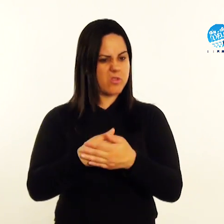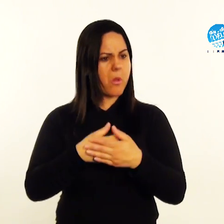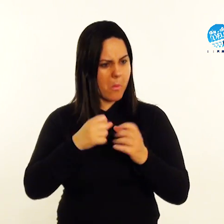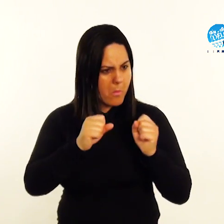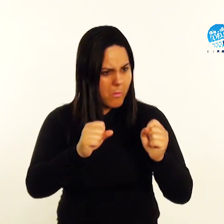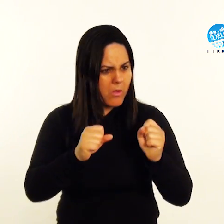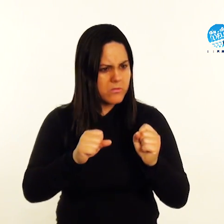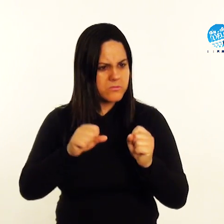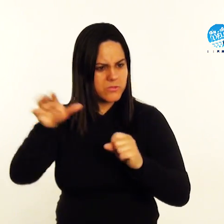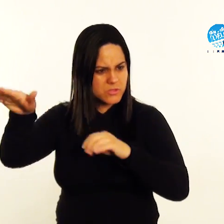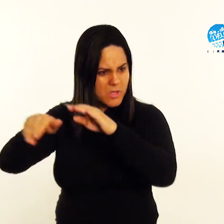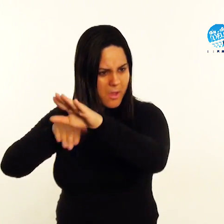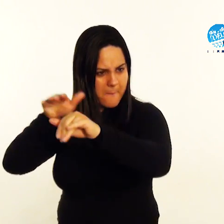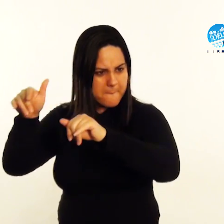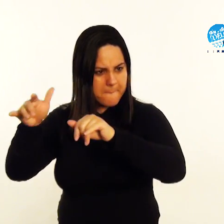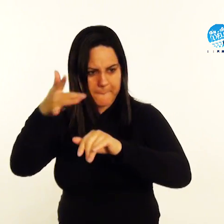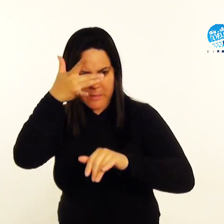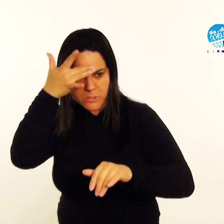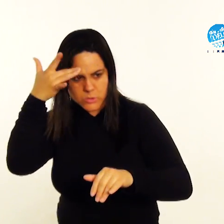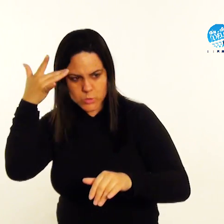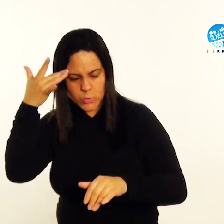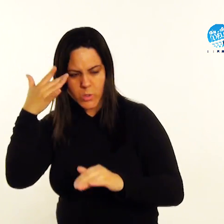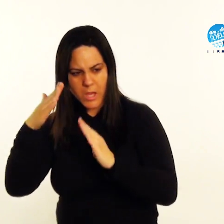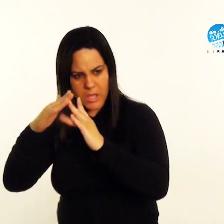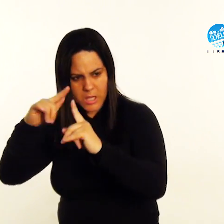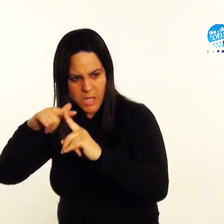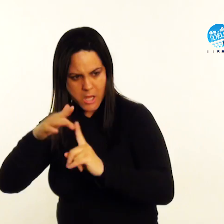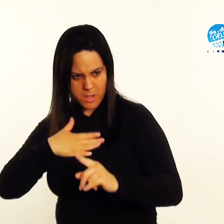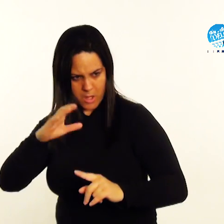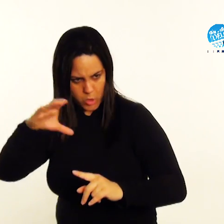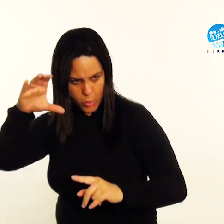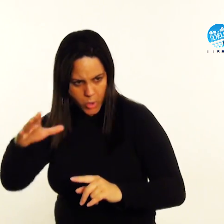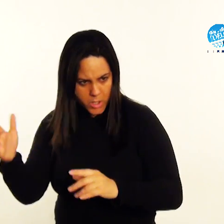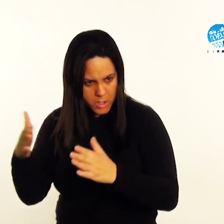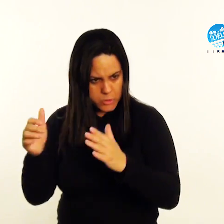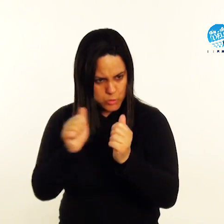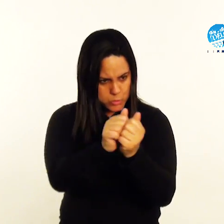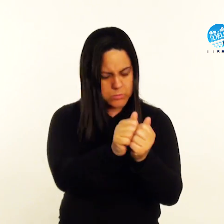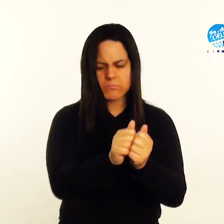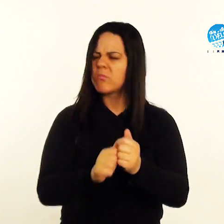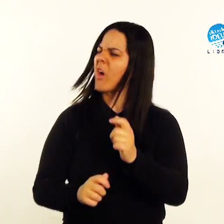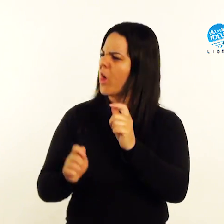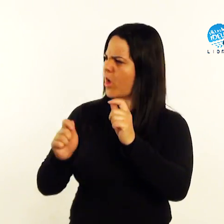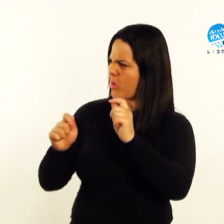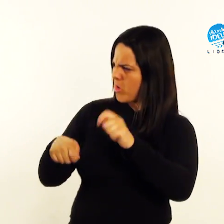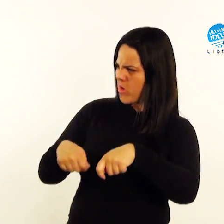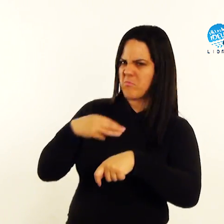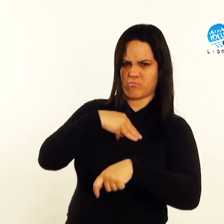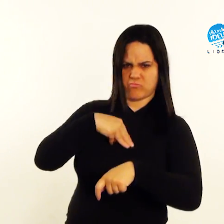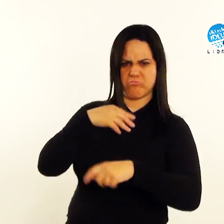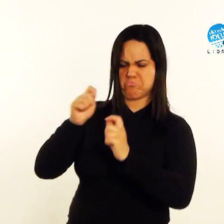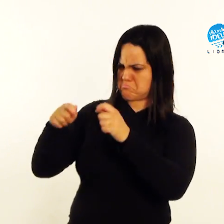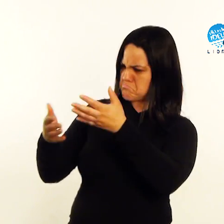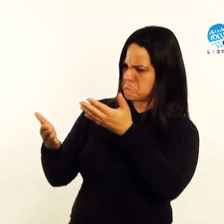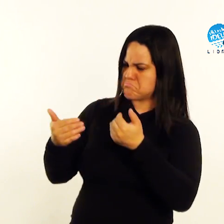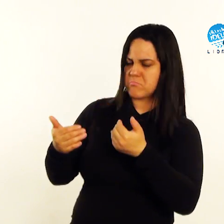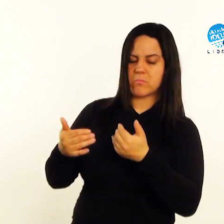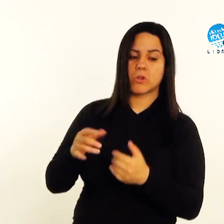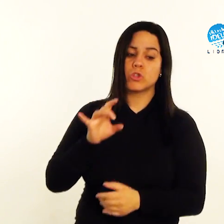eu posso chamar os catequistas da minha paróquia para estudar a Bíblia com você? Ele falou, pode. Só não